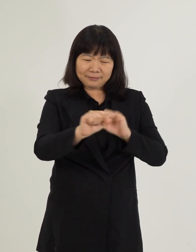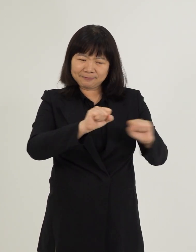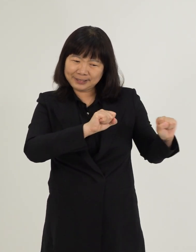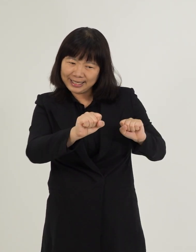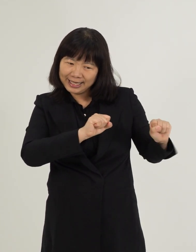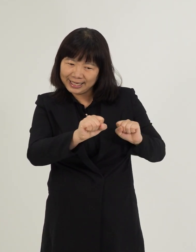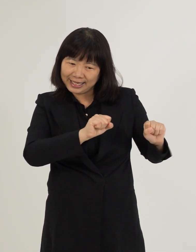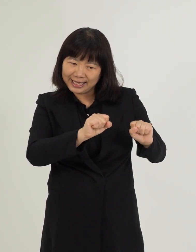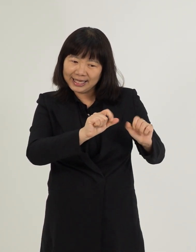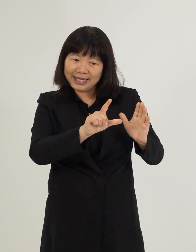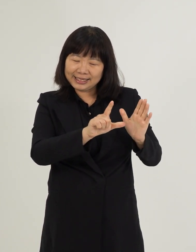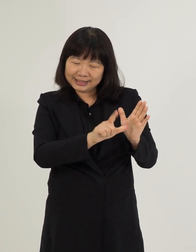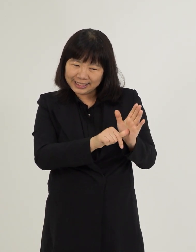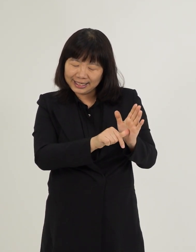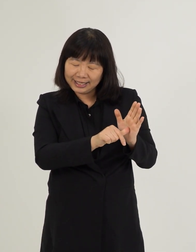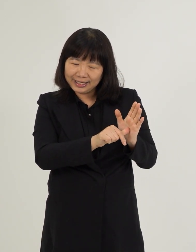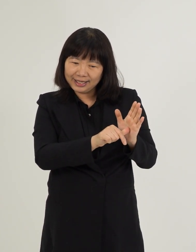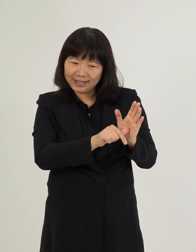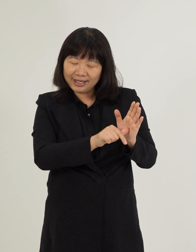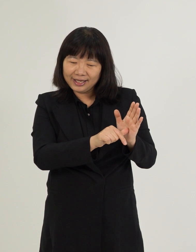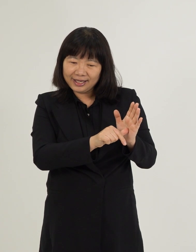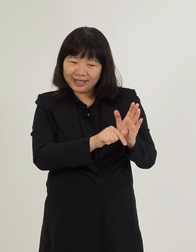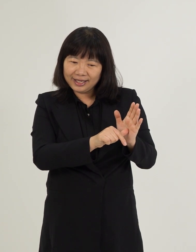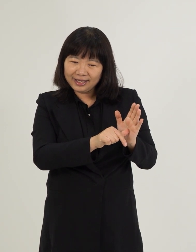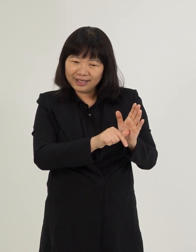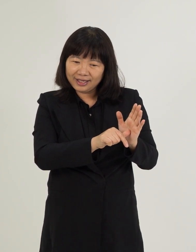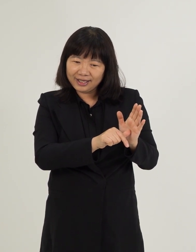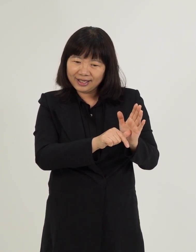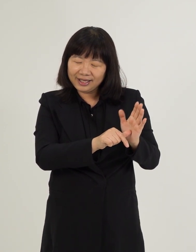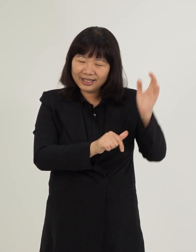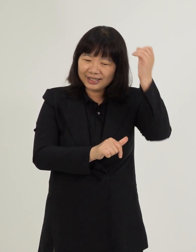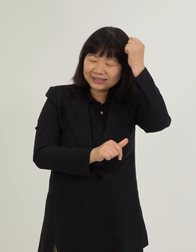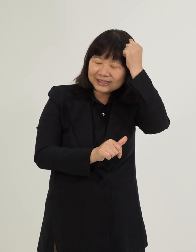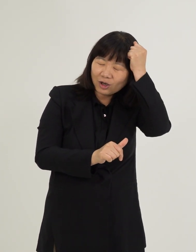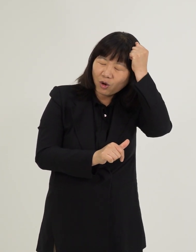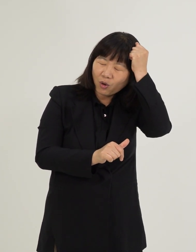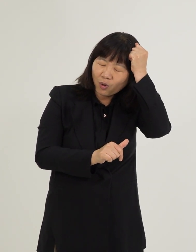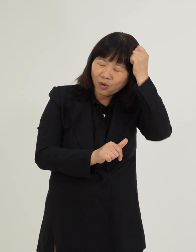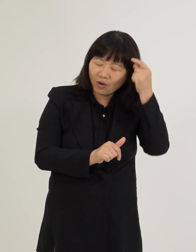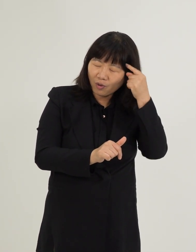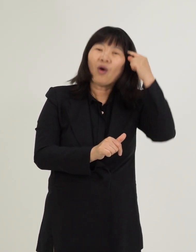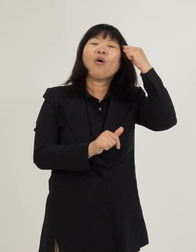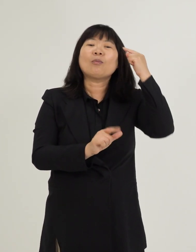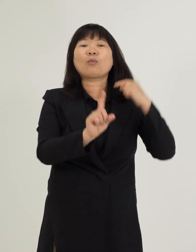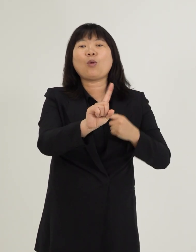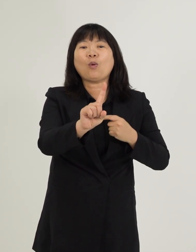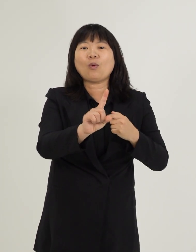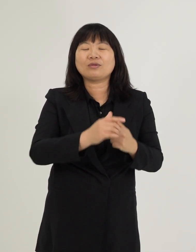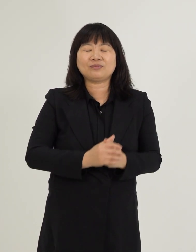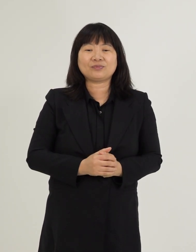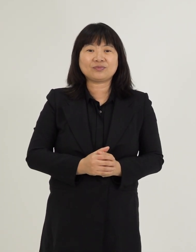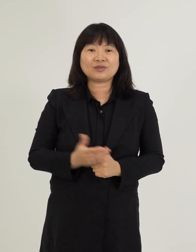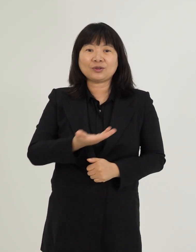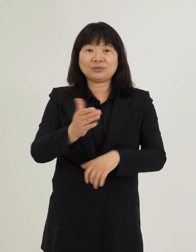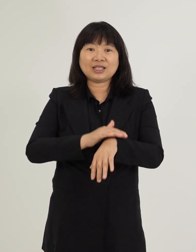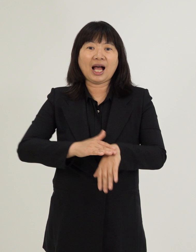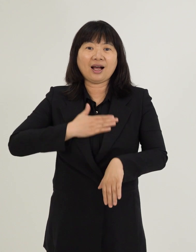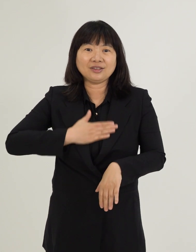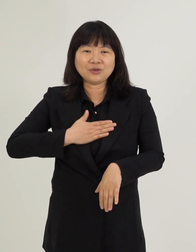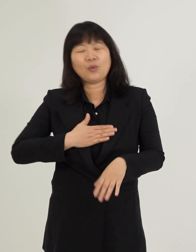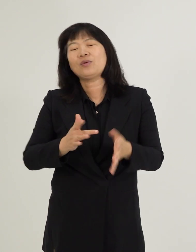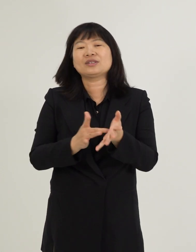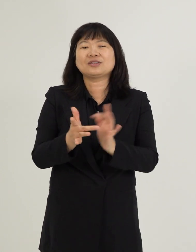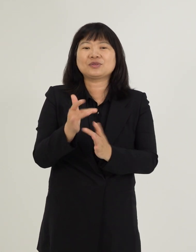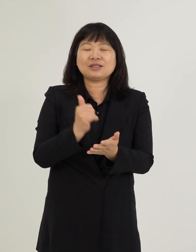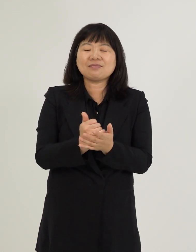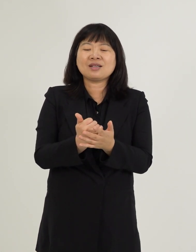장소로 기억되고 있습니까? 감람산 하면 아시는 것처럼 예수님이 평소에